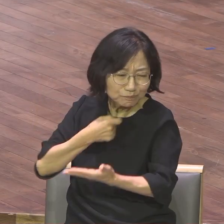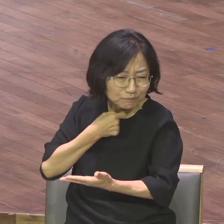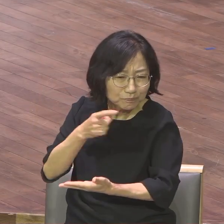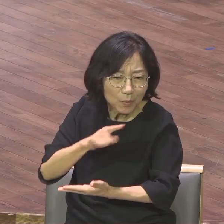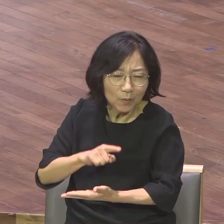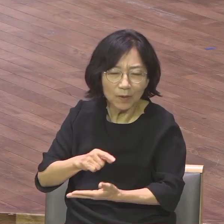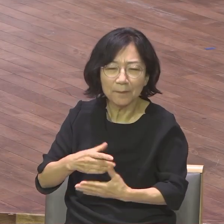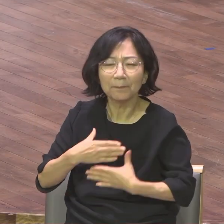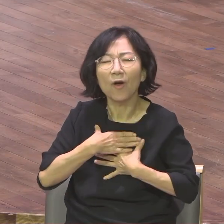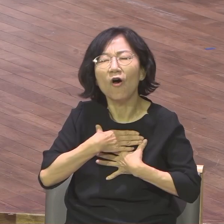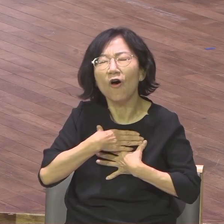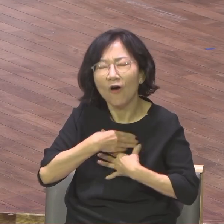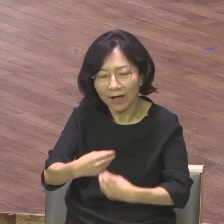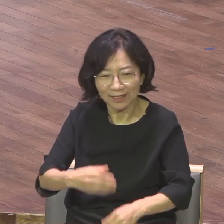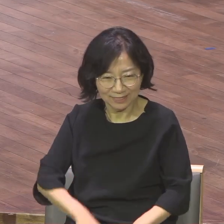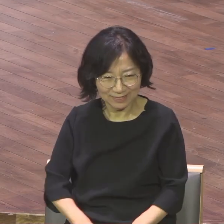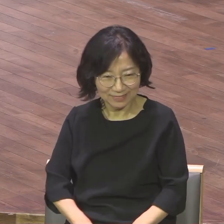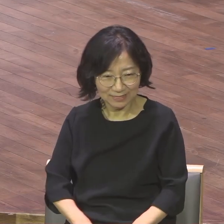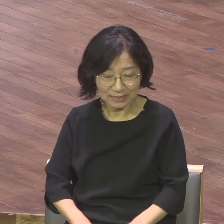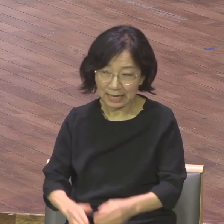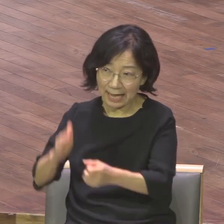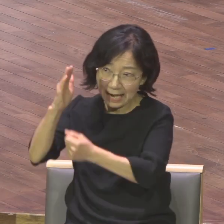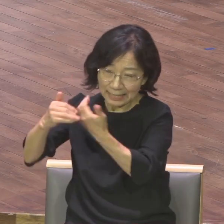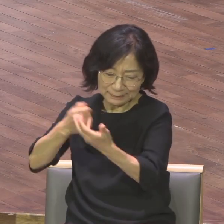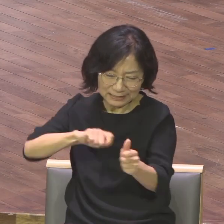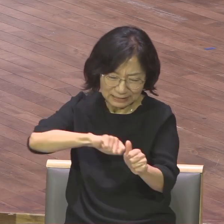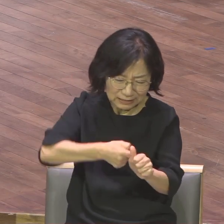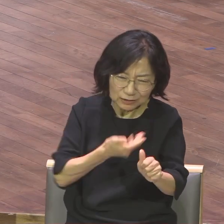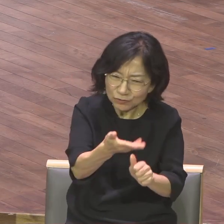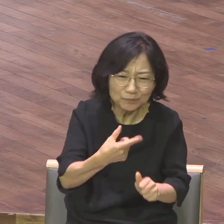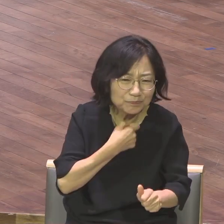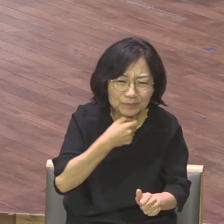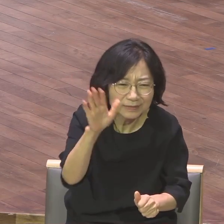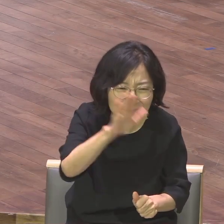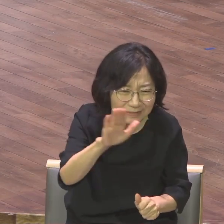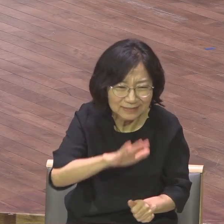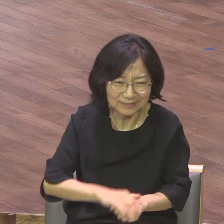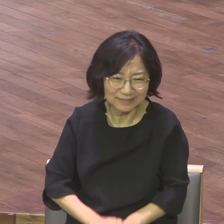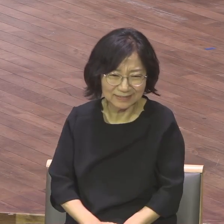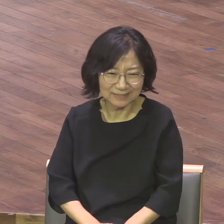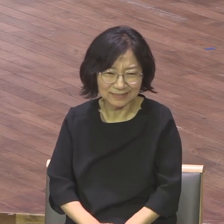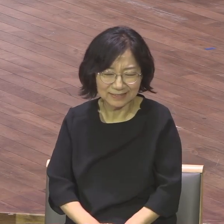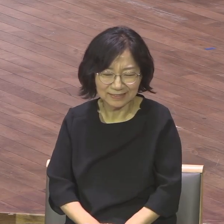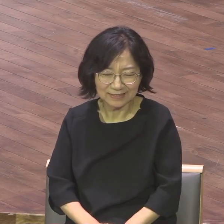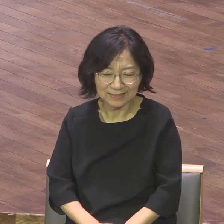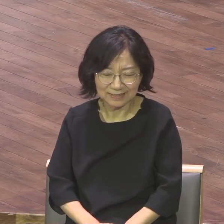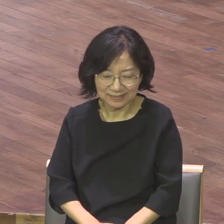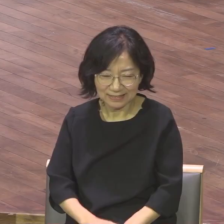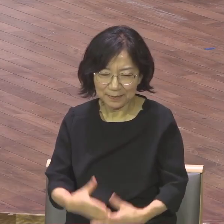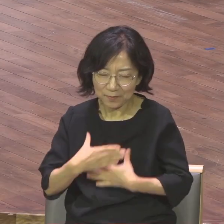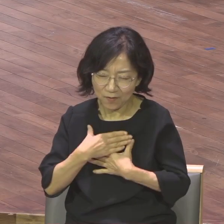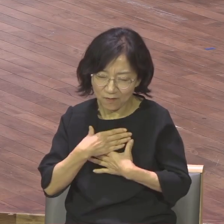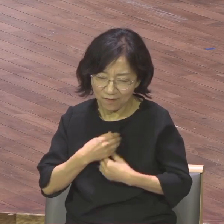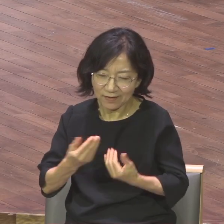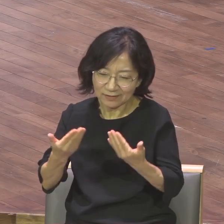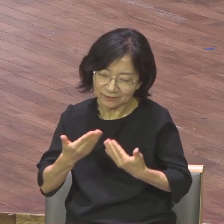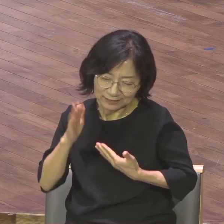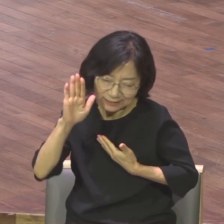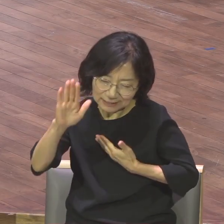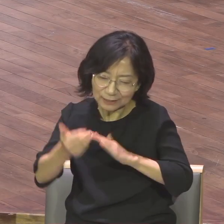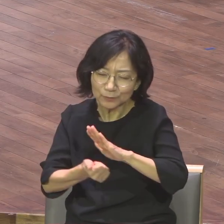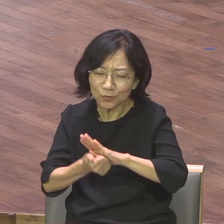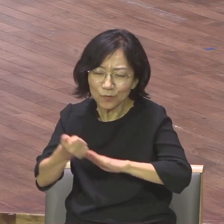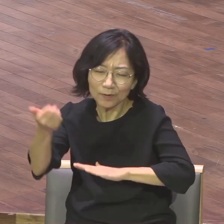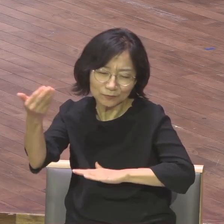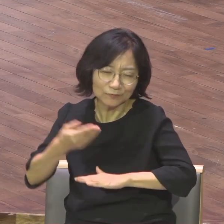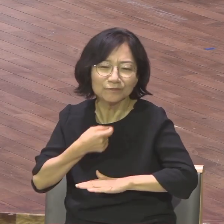하나님의 계획은, 하나님의 소원은 재앙이 아니라 평안이라 우리의 장래에 소망을 주시려는 것이다. 소망